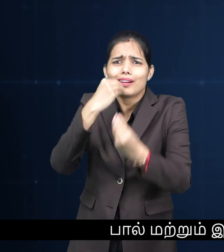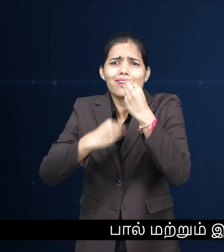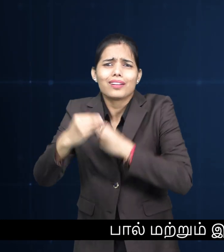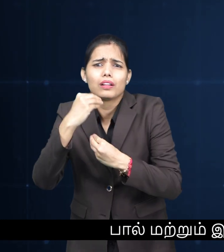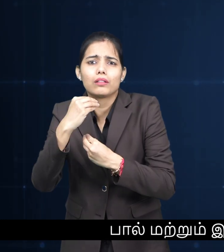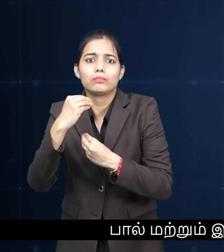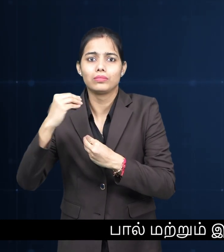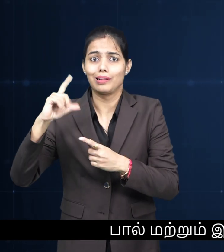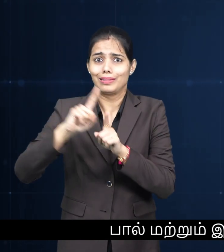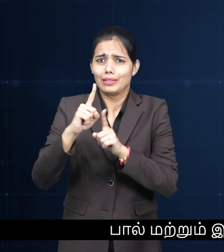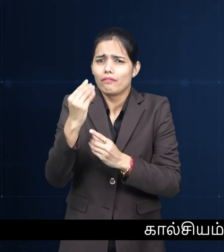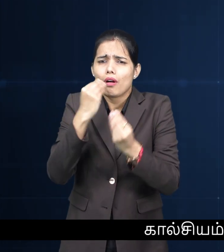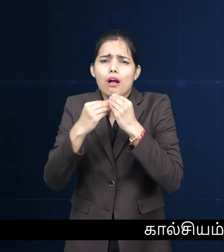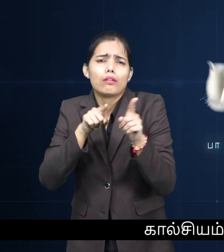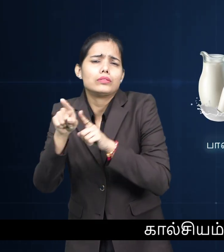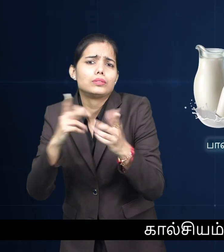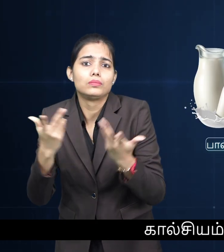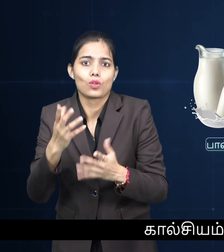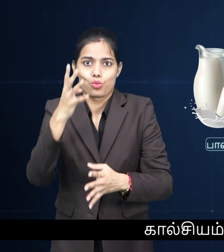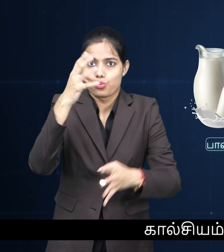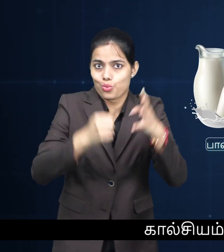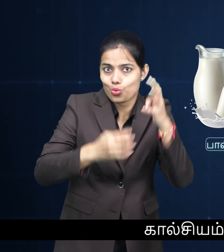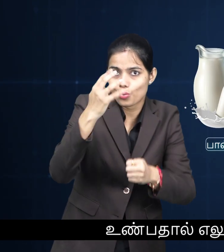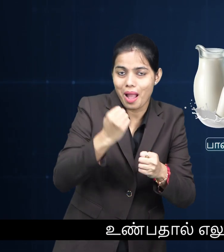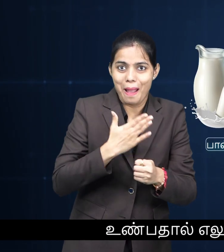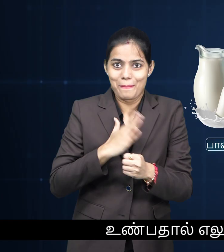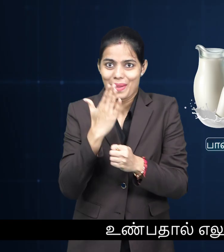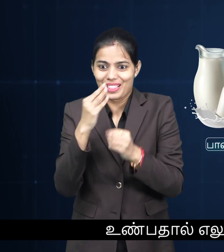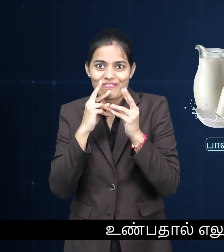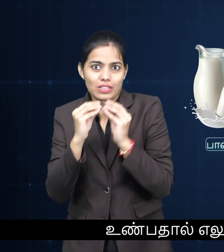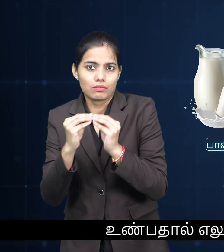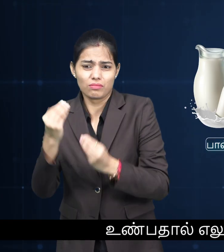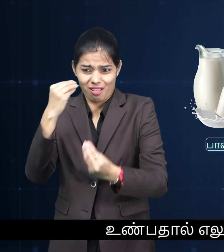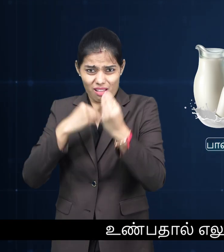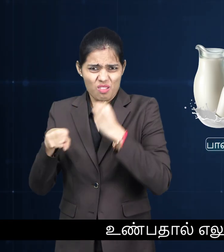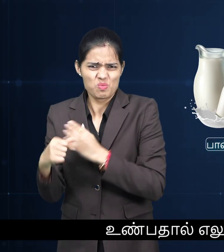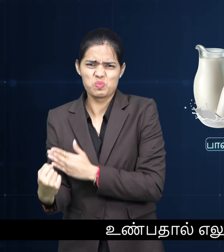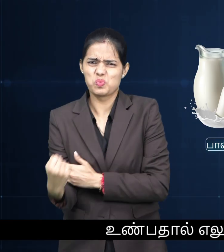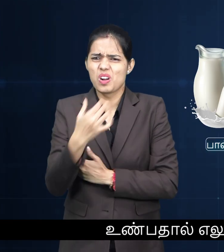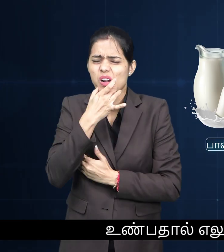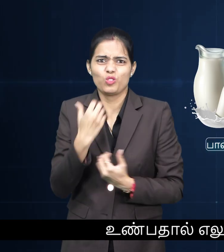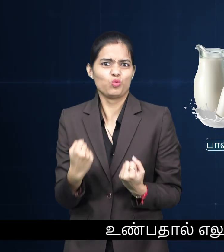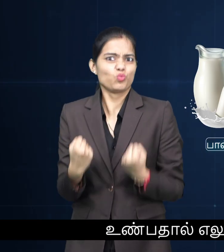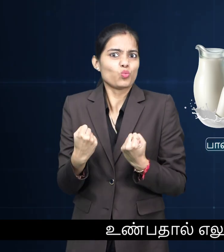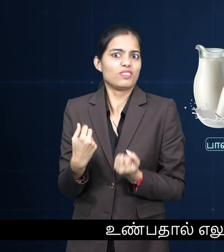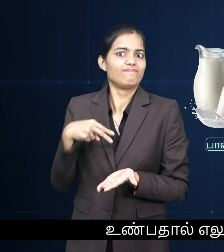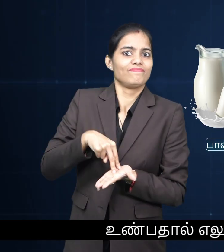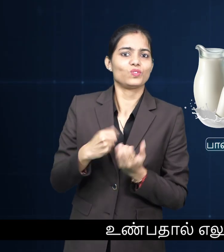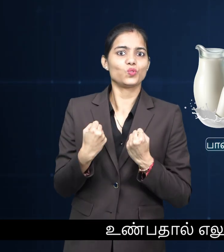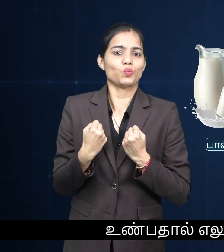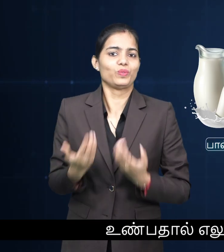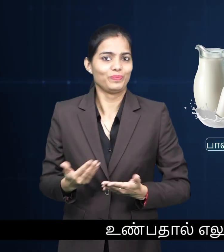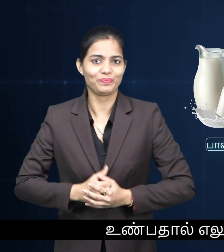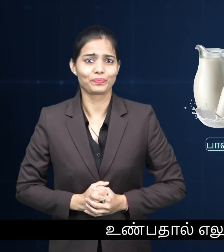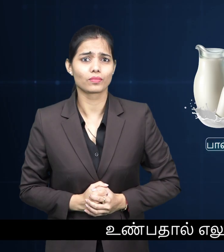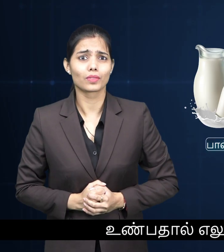இலை காய்கறிகள் போன்ற கால்சியம் நிறைந்த உணவுகளை உண்பதால் எலும்புகள் வலிமையாகின்றன.